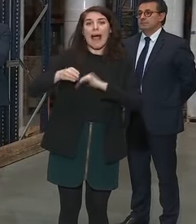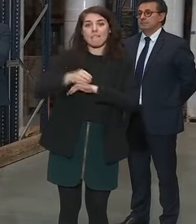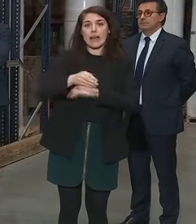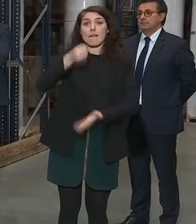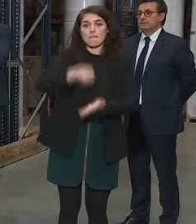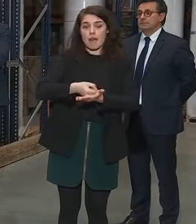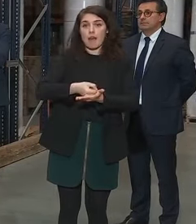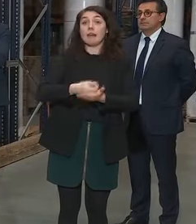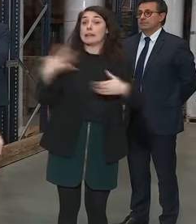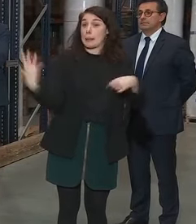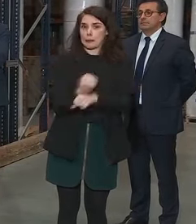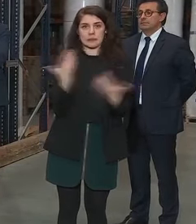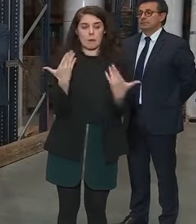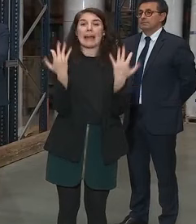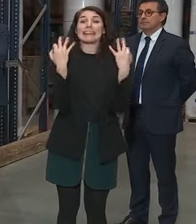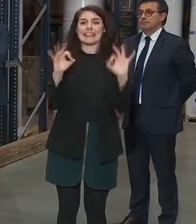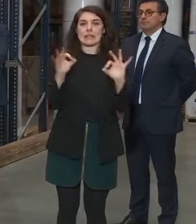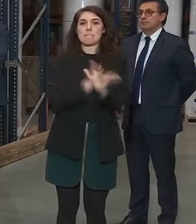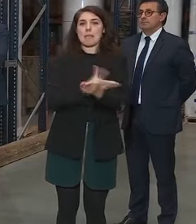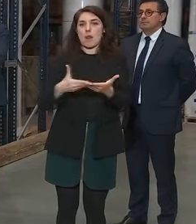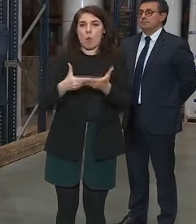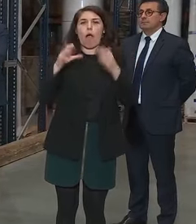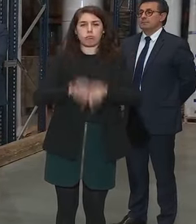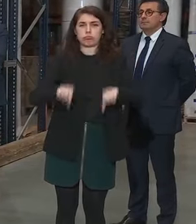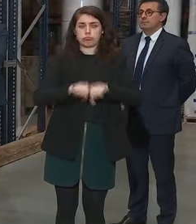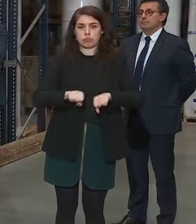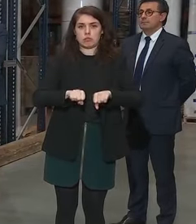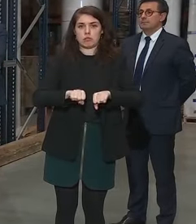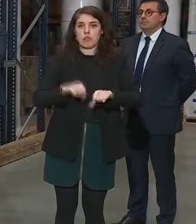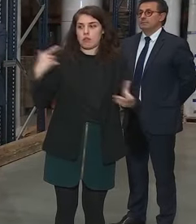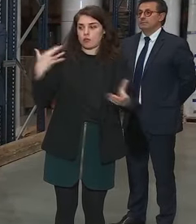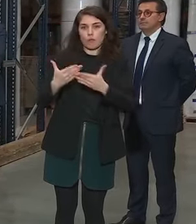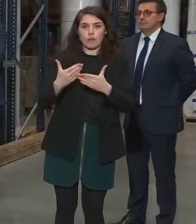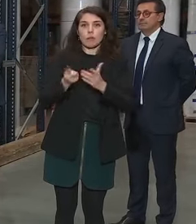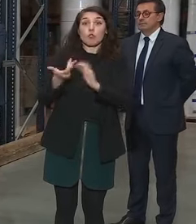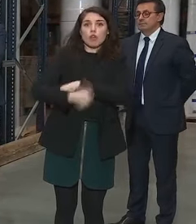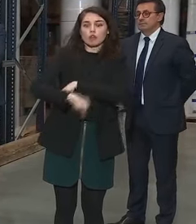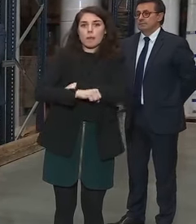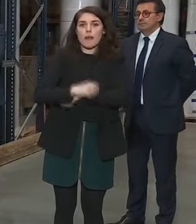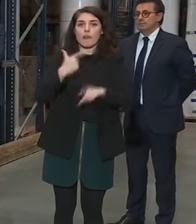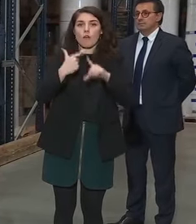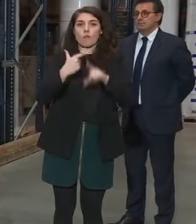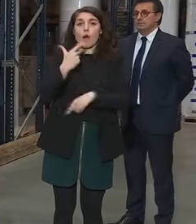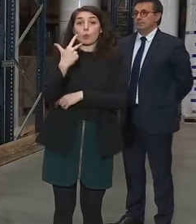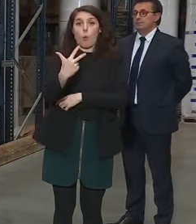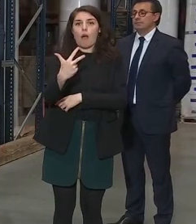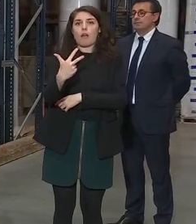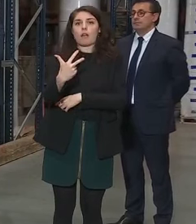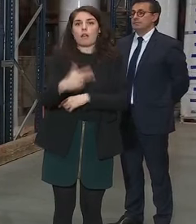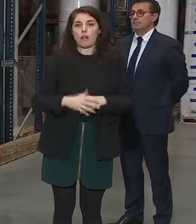de 10 millions. Nous aurons plus que triplé en quelques semaines. Et nous continuerons cet